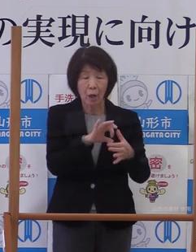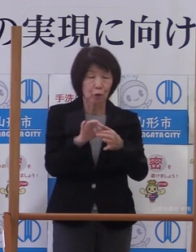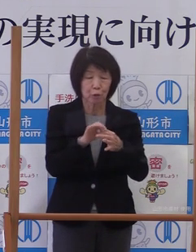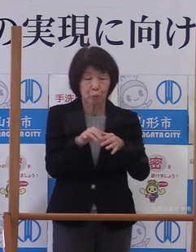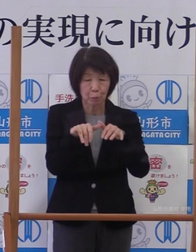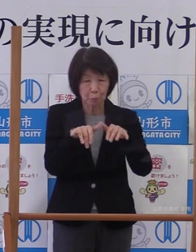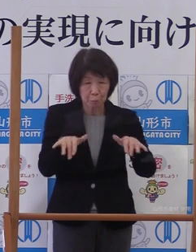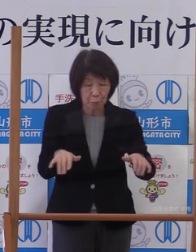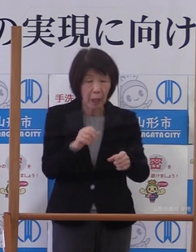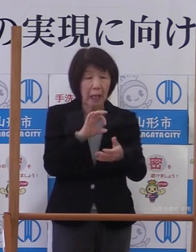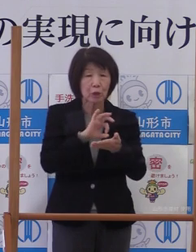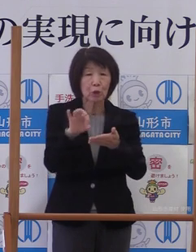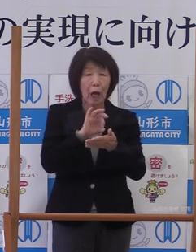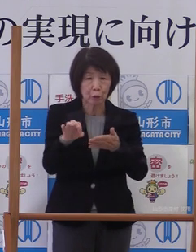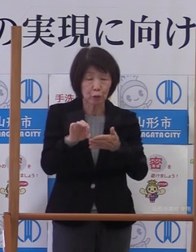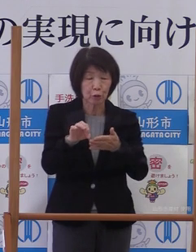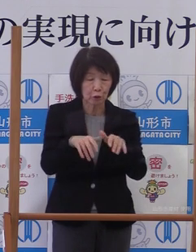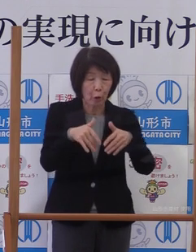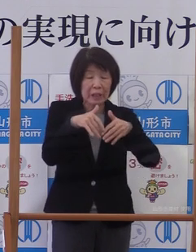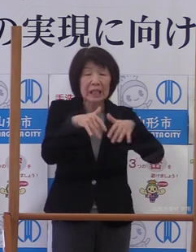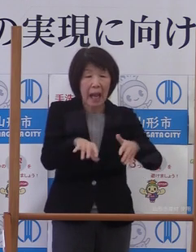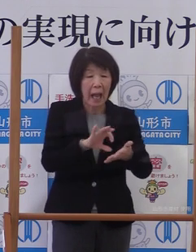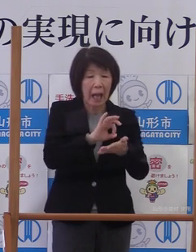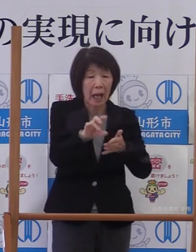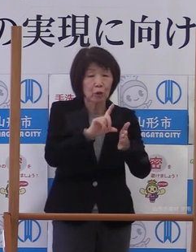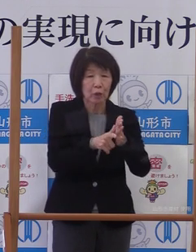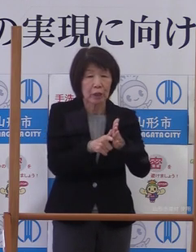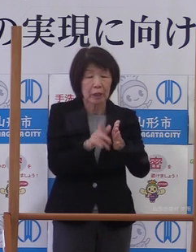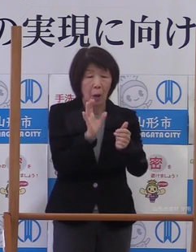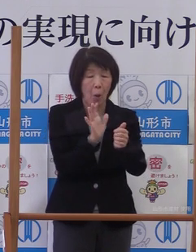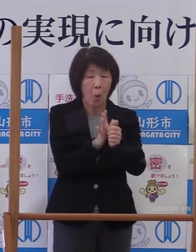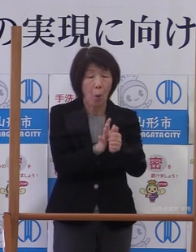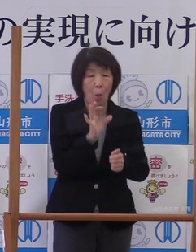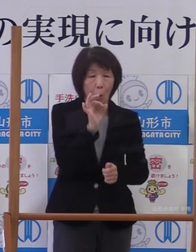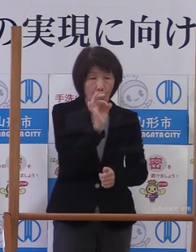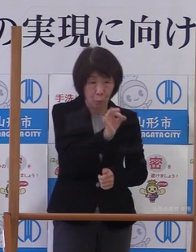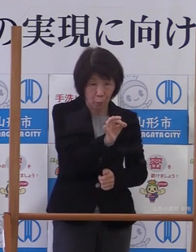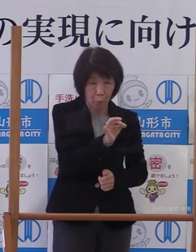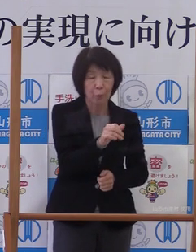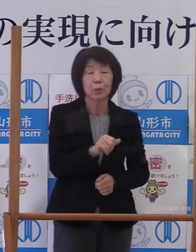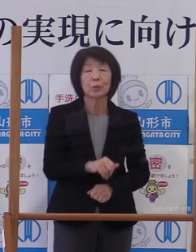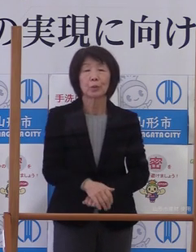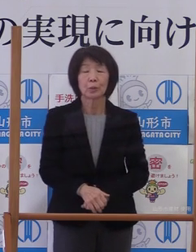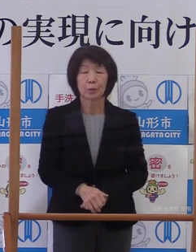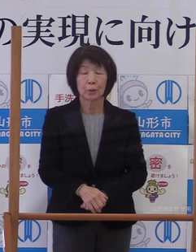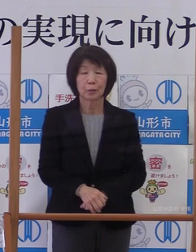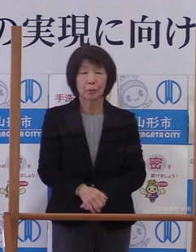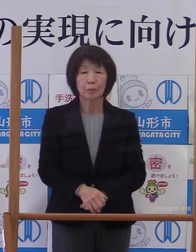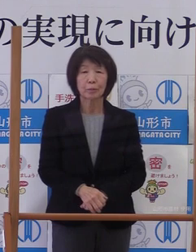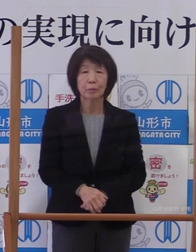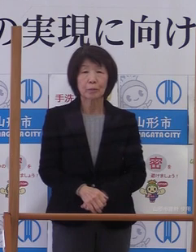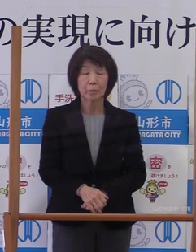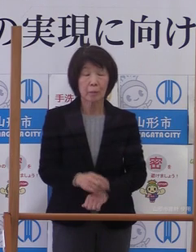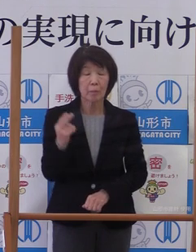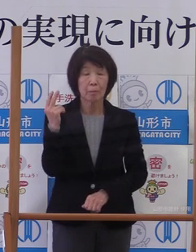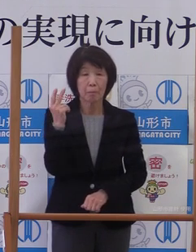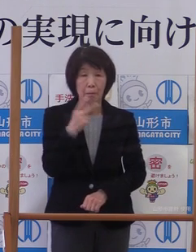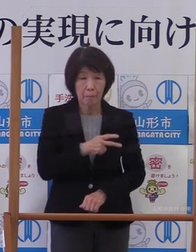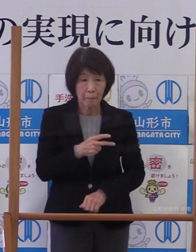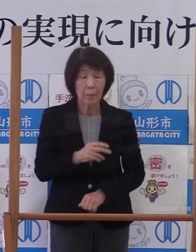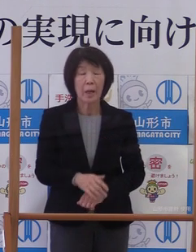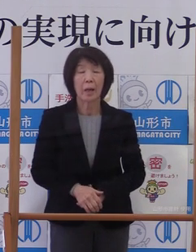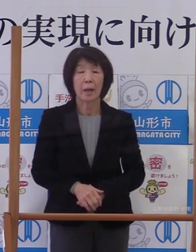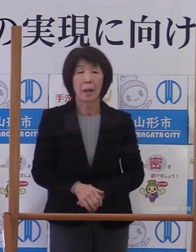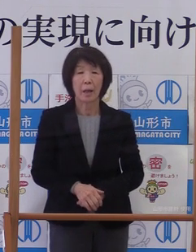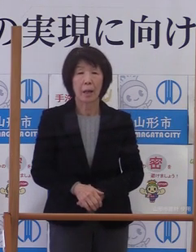が使用する農業用機械等の購入経費に対し、新たに支援を行います。また、水田